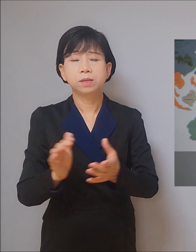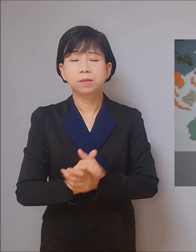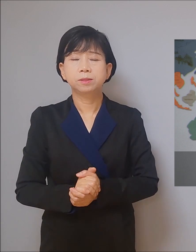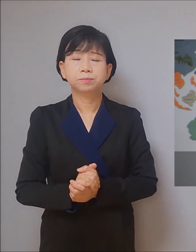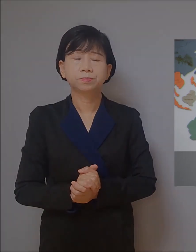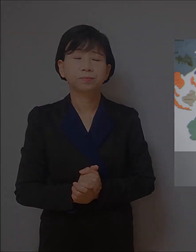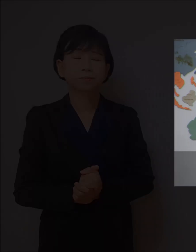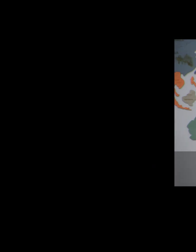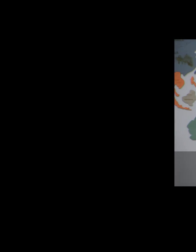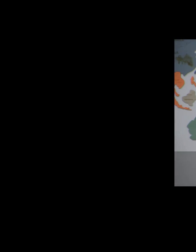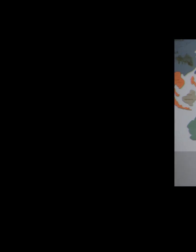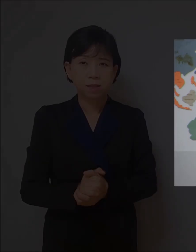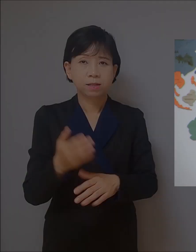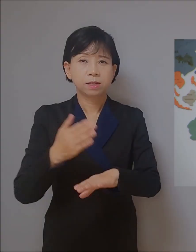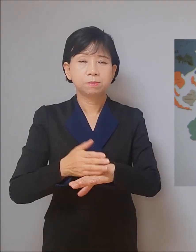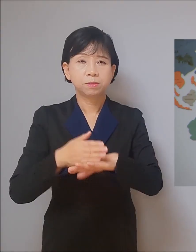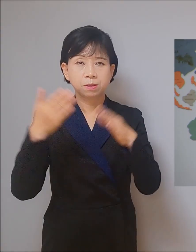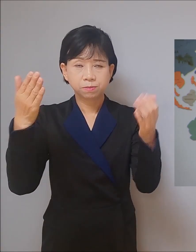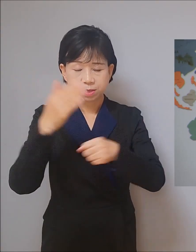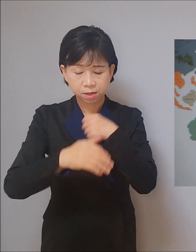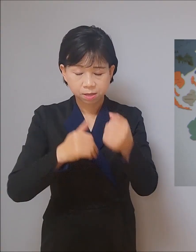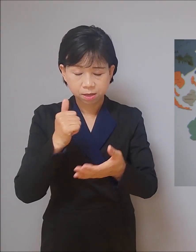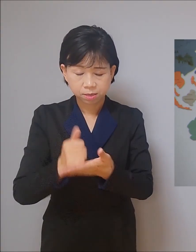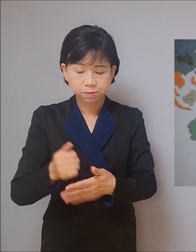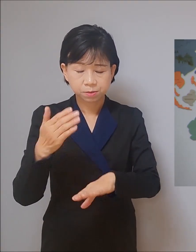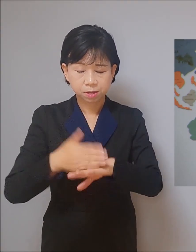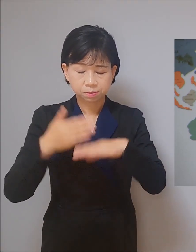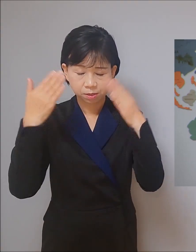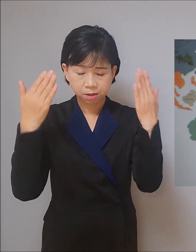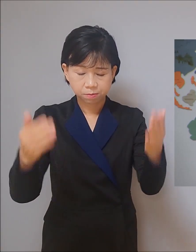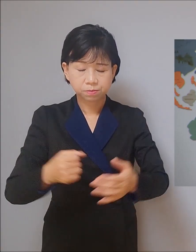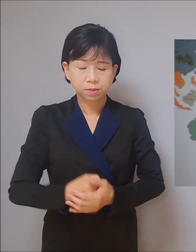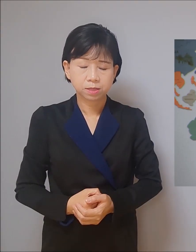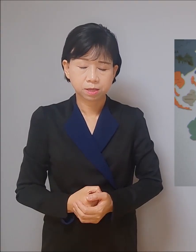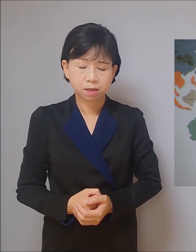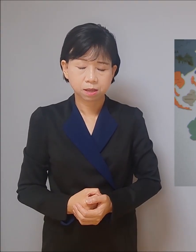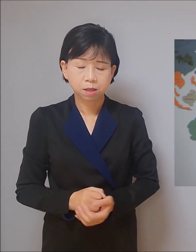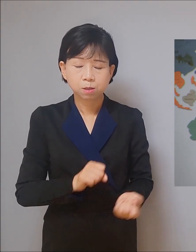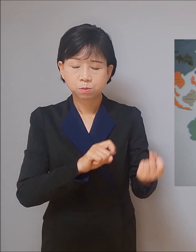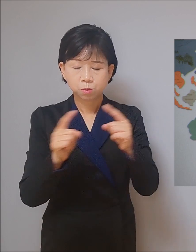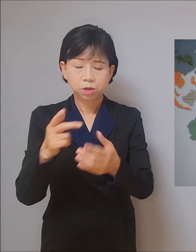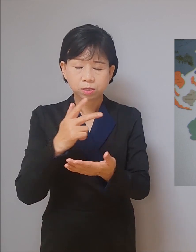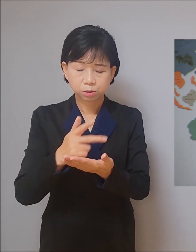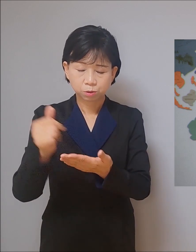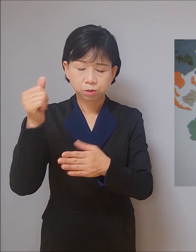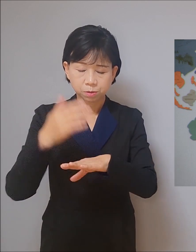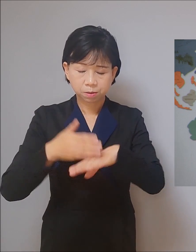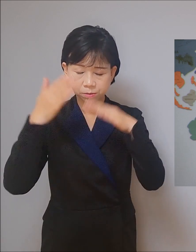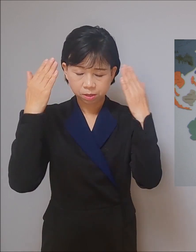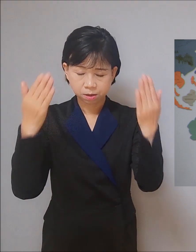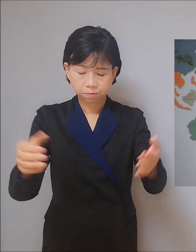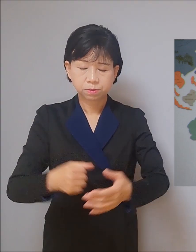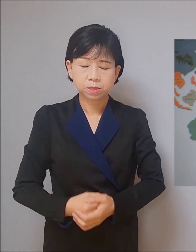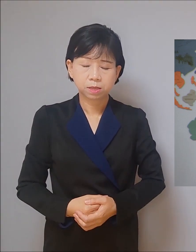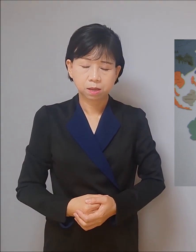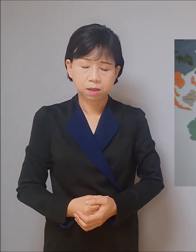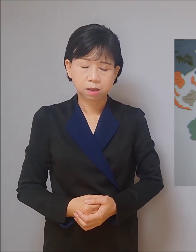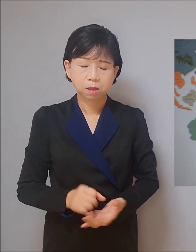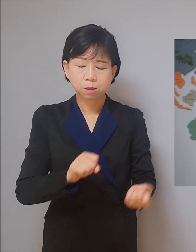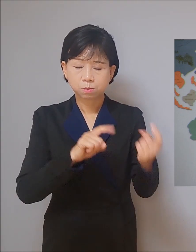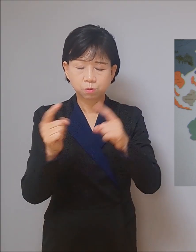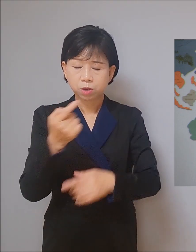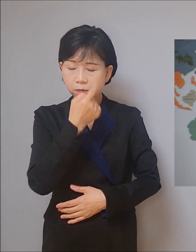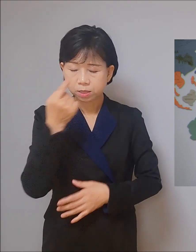섬기리. 아멘. 하나님 감사합니다. 부활하신 주님 감사합니다.